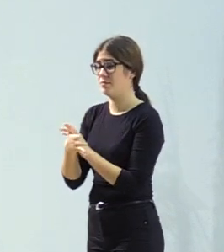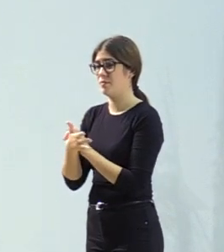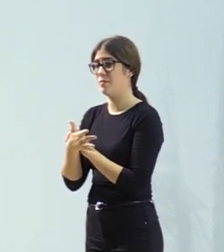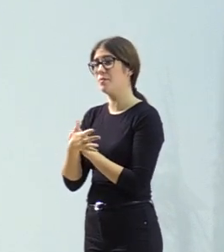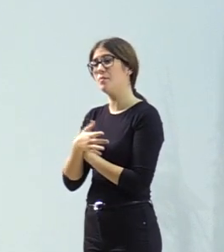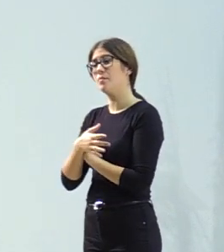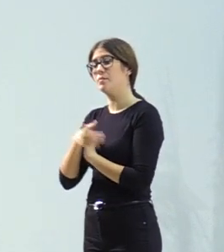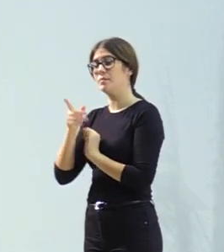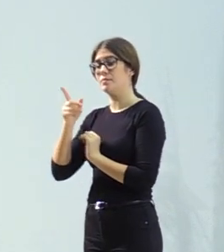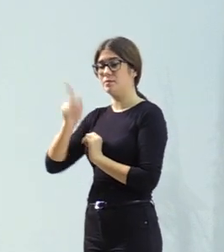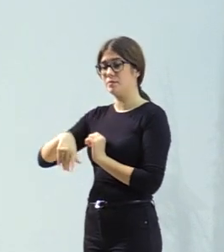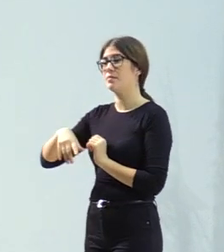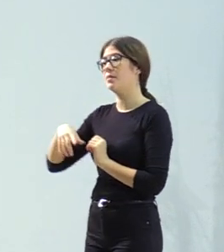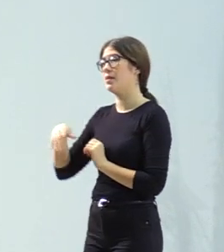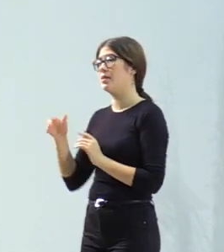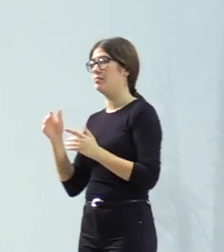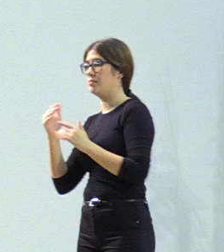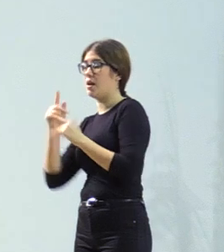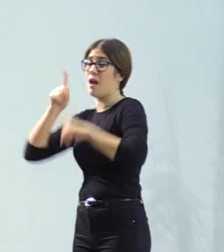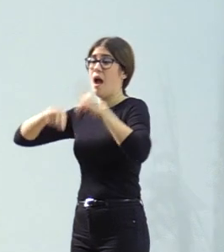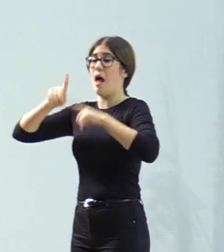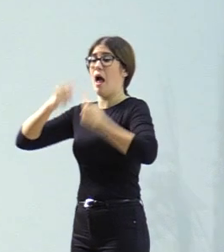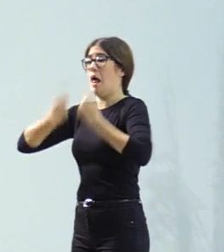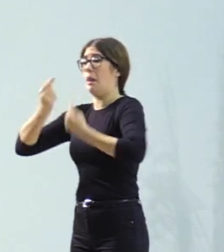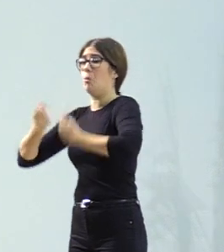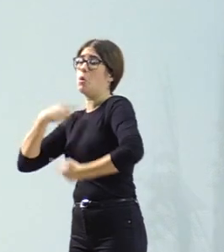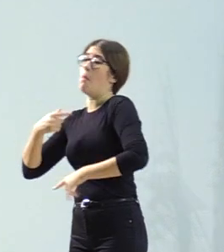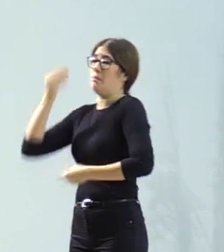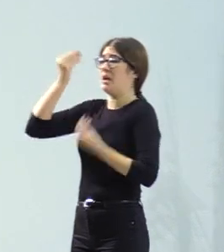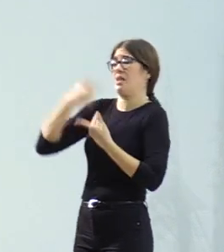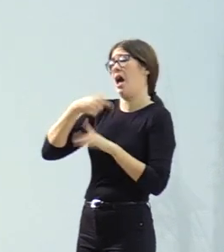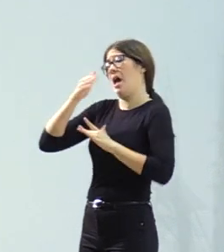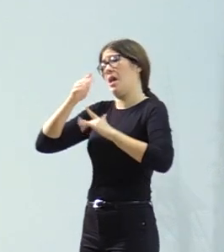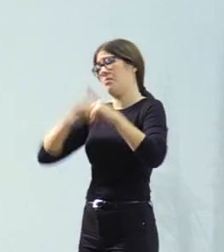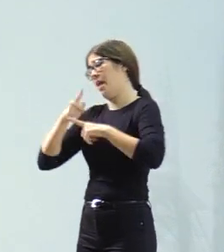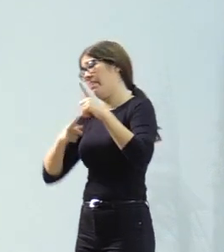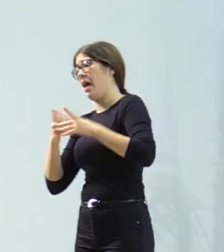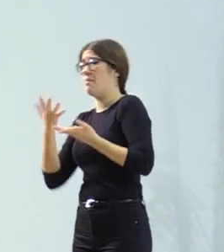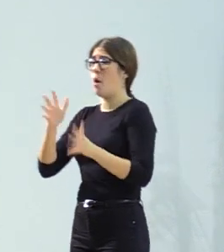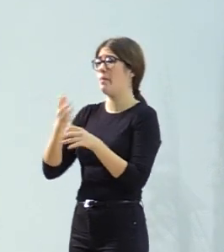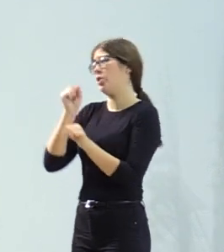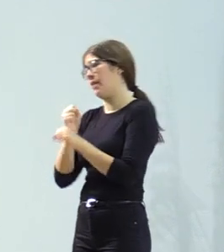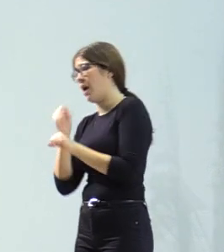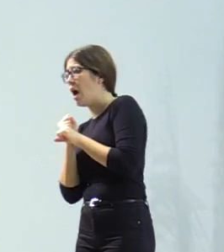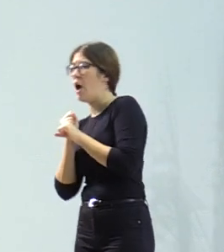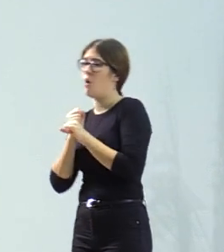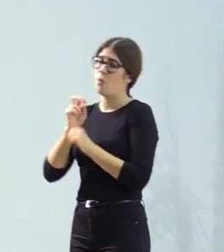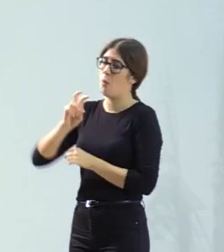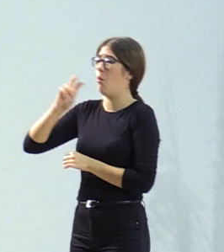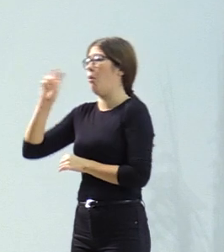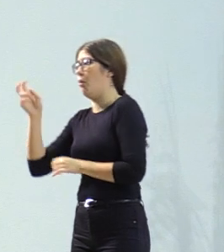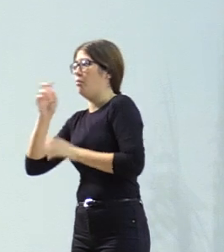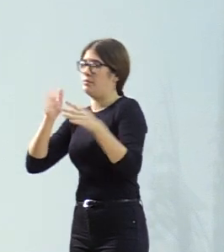habla de la clase media y cada uno se inventa, pues sí, la clase media trabajadora o el precariado, igual